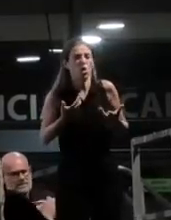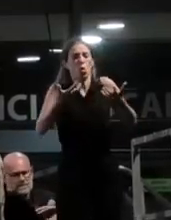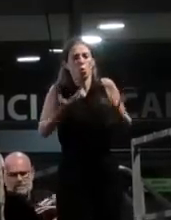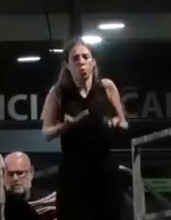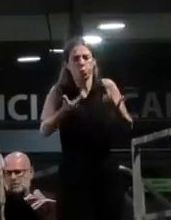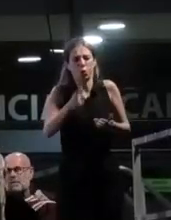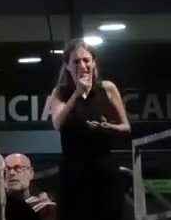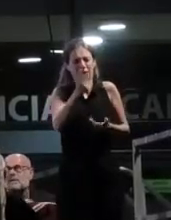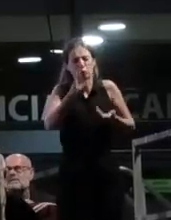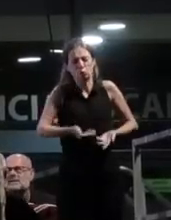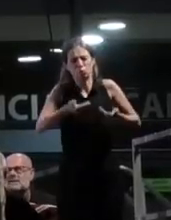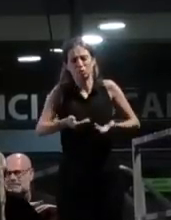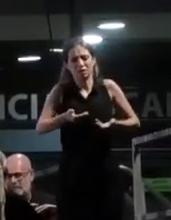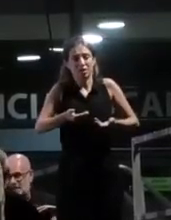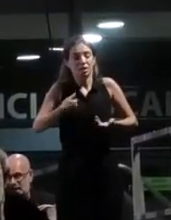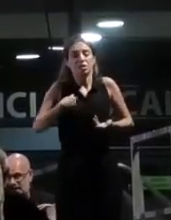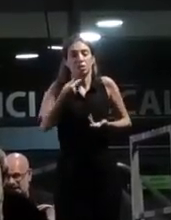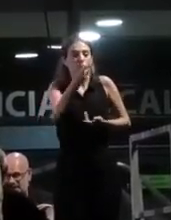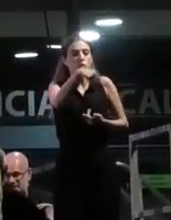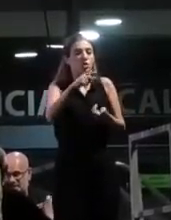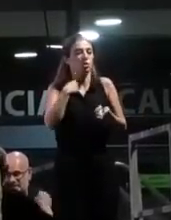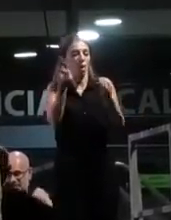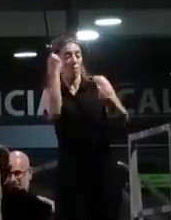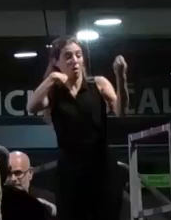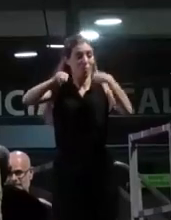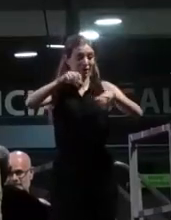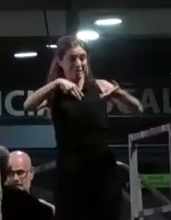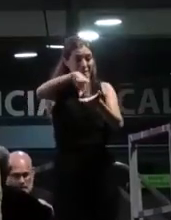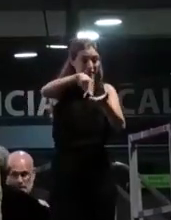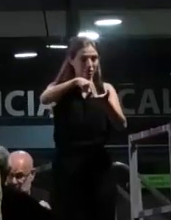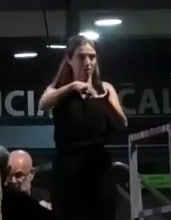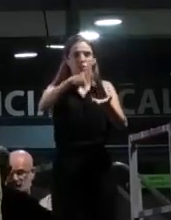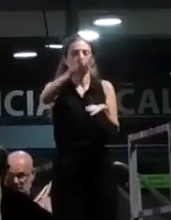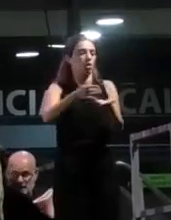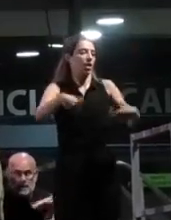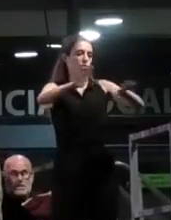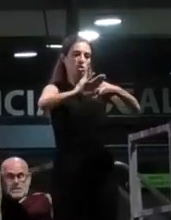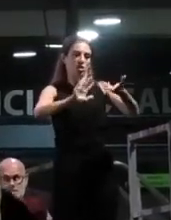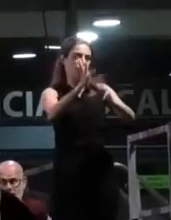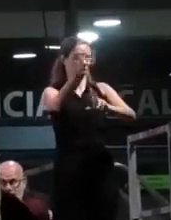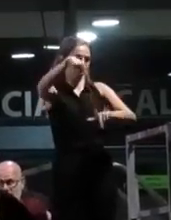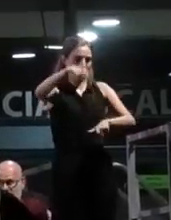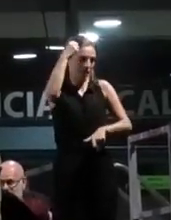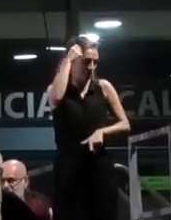ferro que porto que només em veureu en acció per la nit del foc de Cambrils.